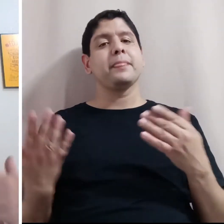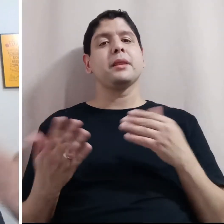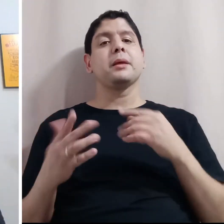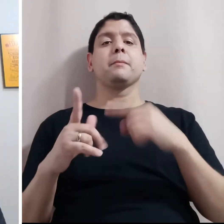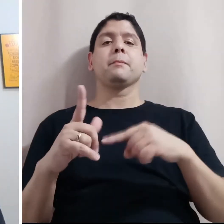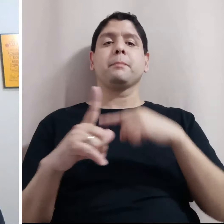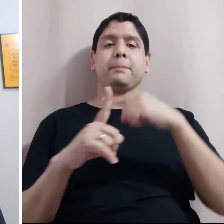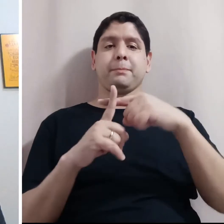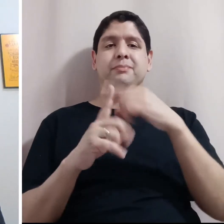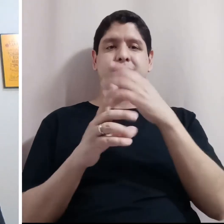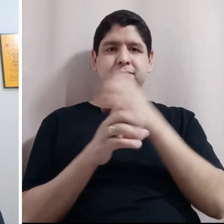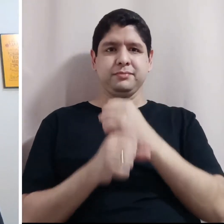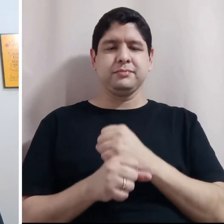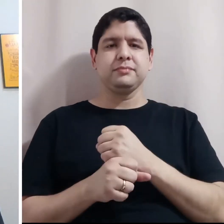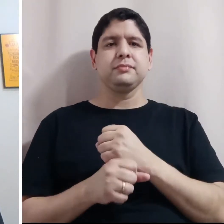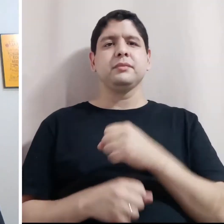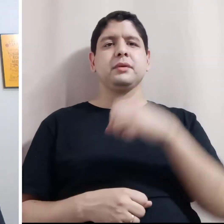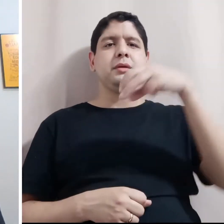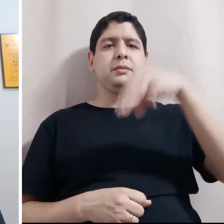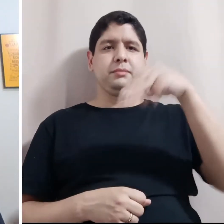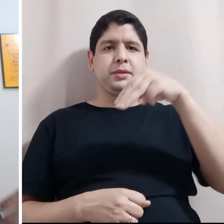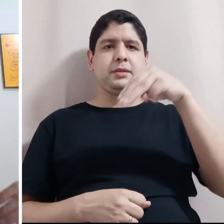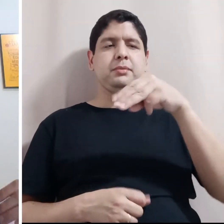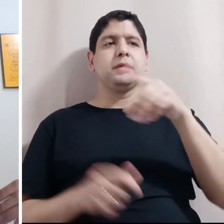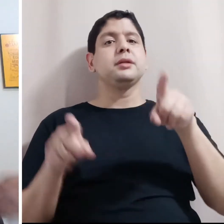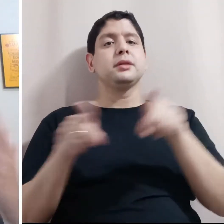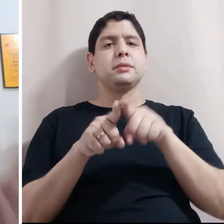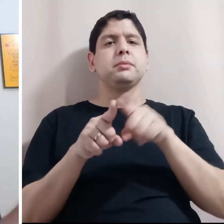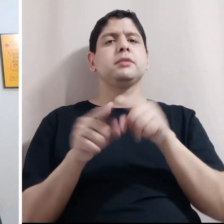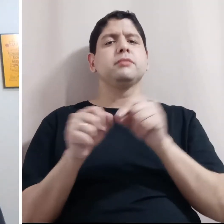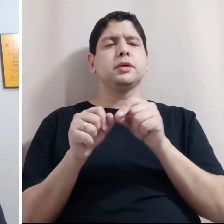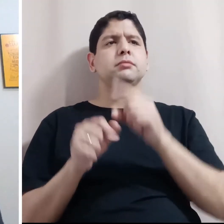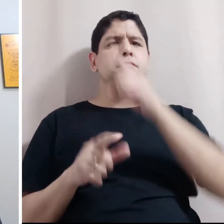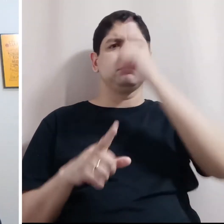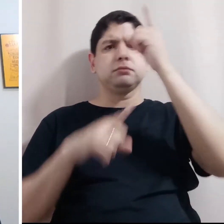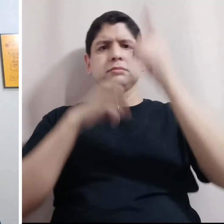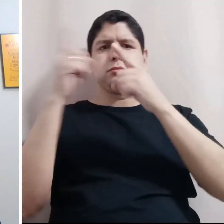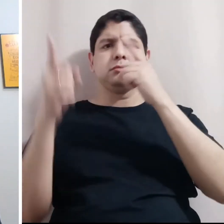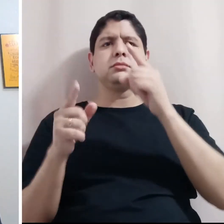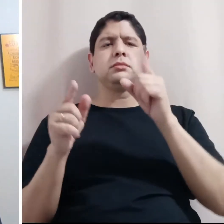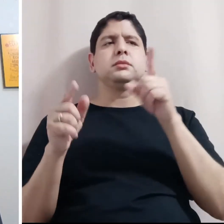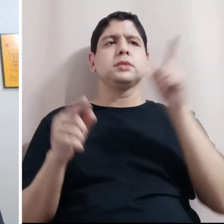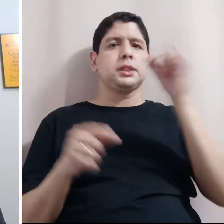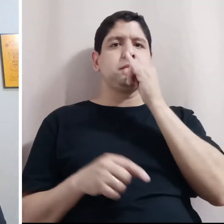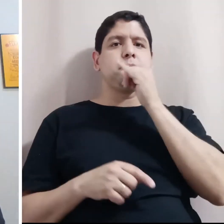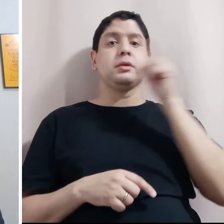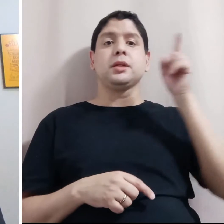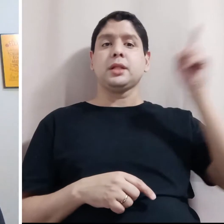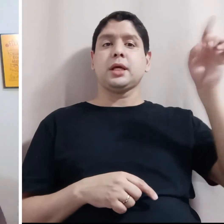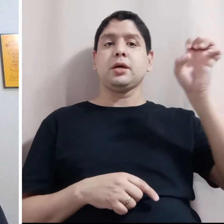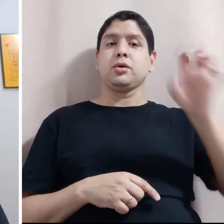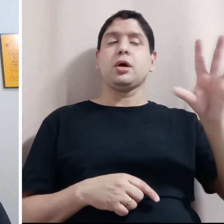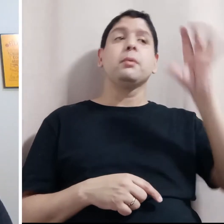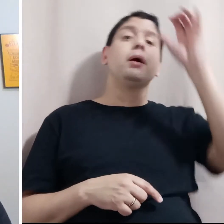Isso é uma criação da matemática, que os europeus acabaram aprendendo com os